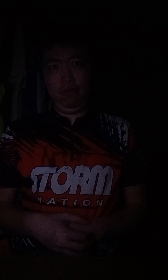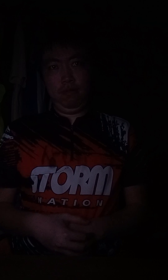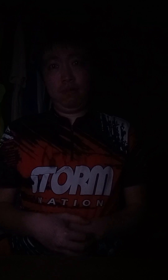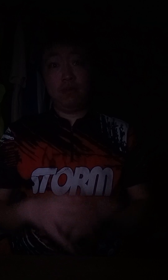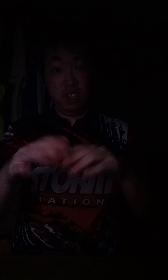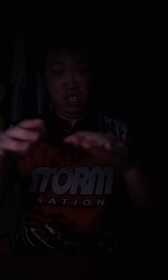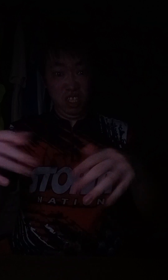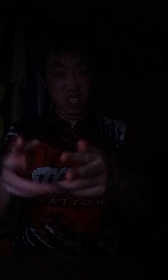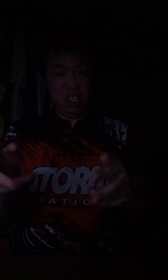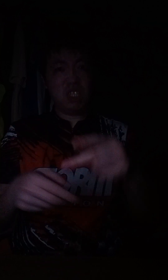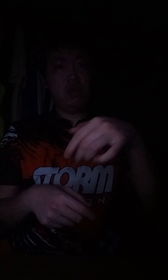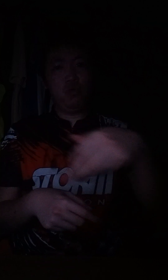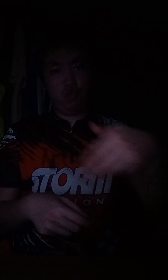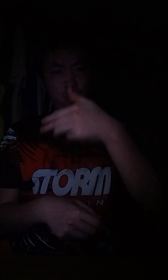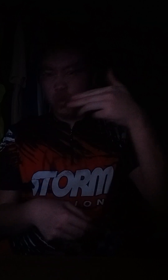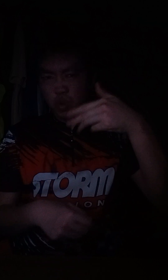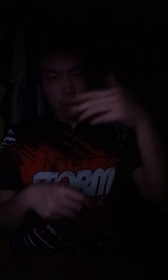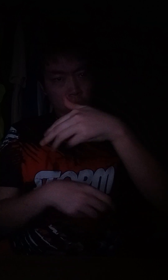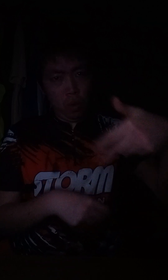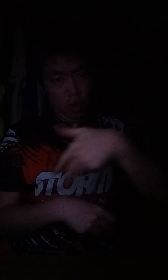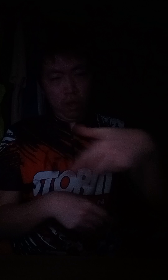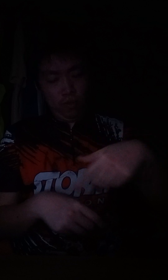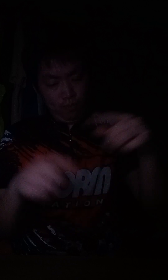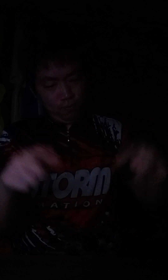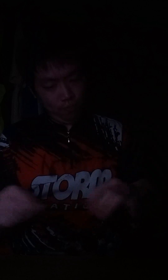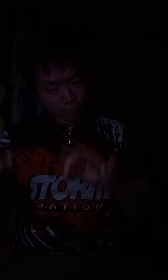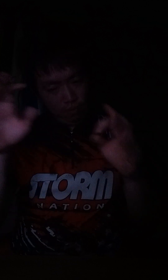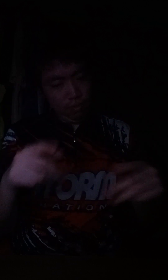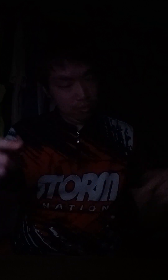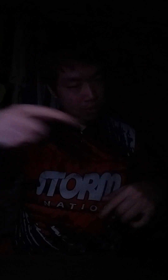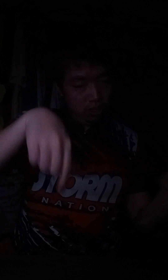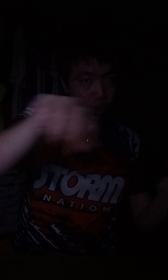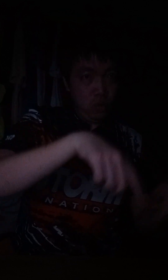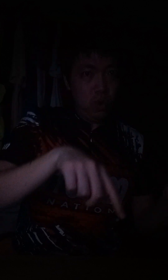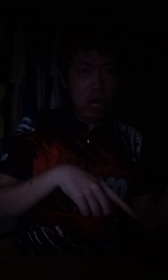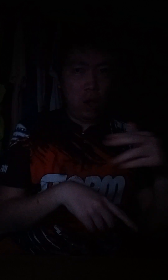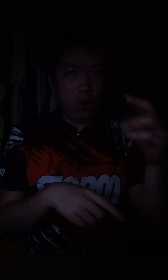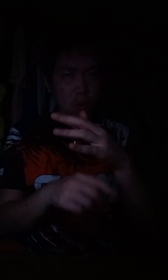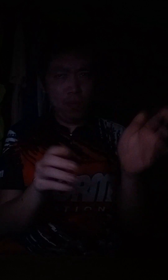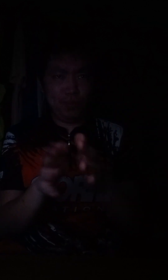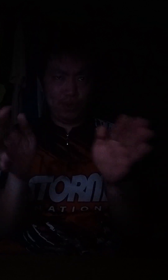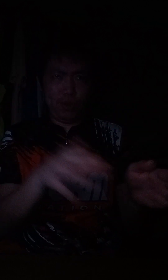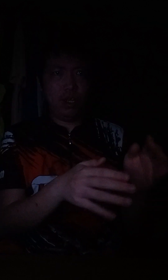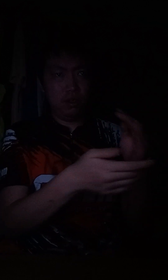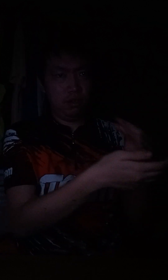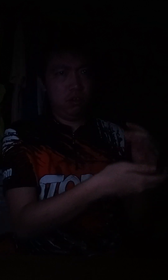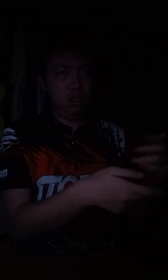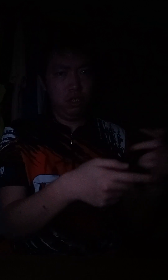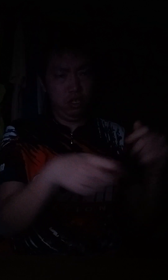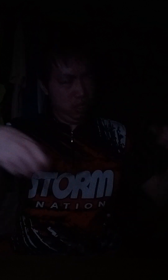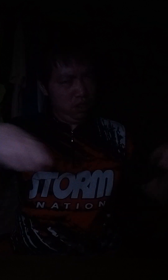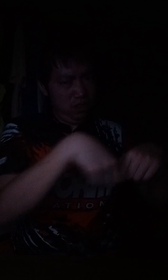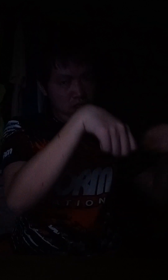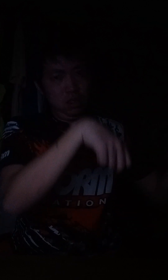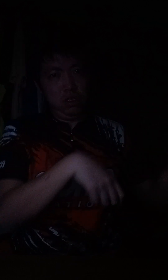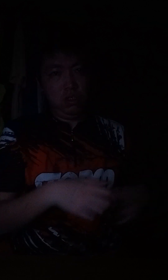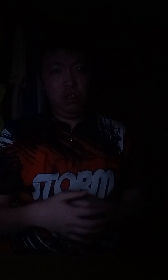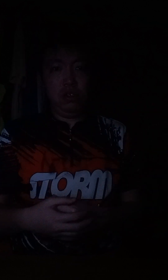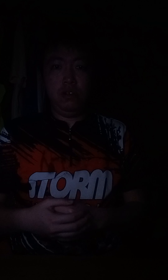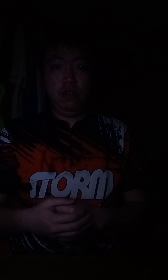도로를 달리던 붉은색 버스 한 대가 갑자기 방향을 틀어 도로 바깥쪽 공터로 돌진합니다. 사고가